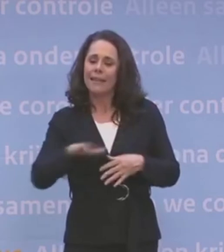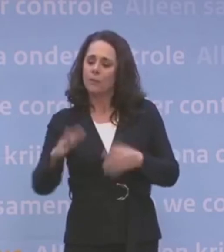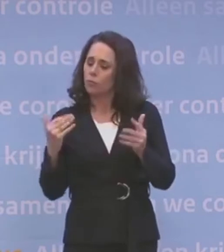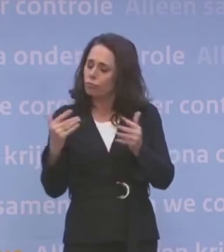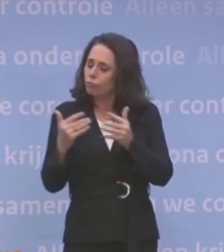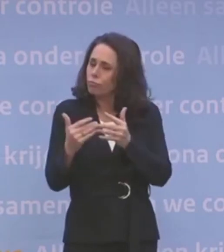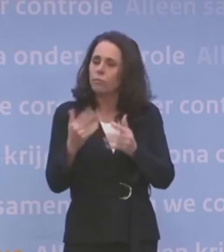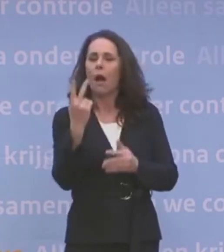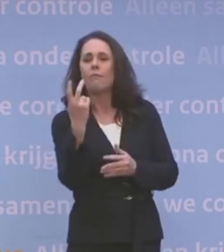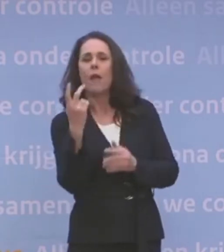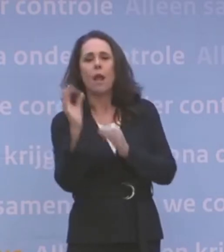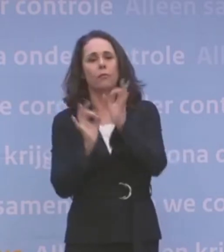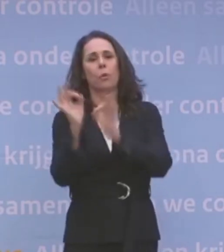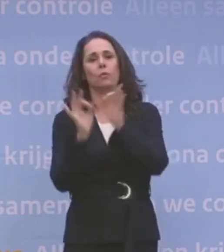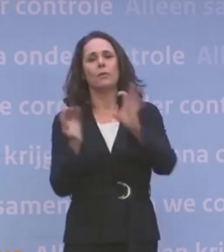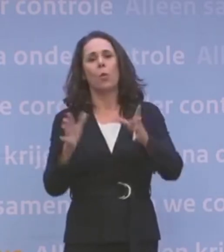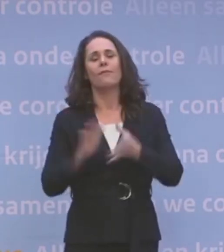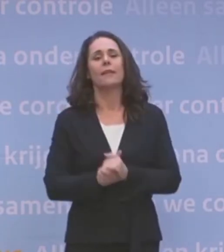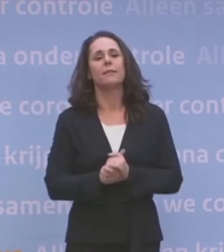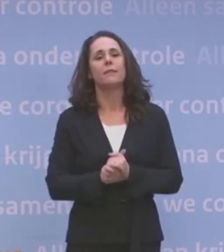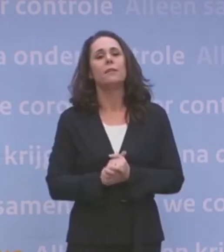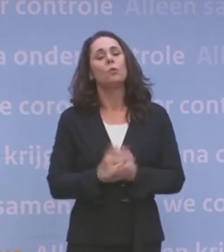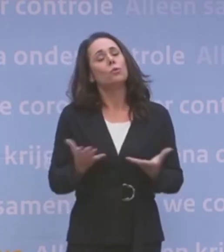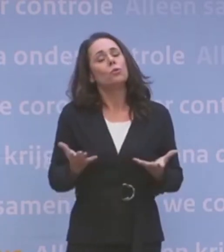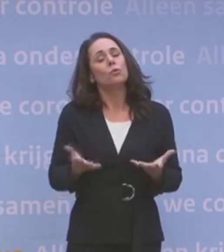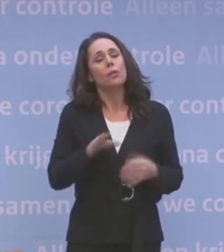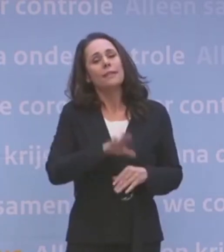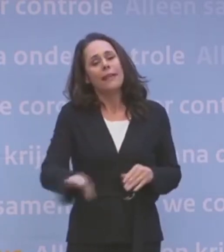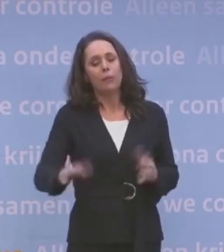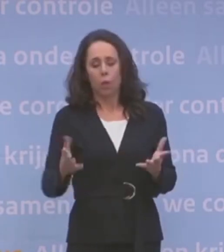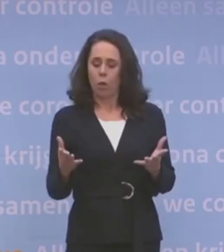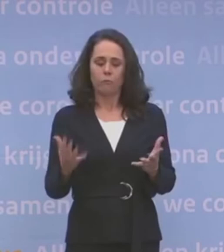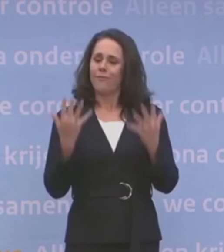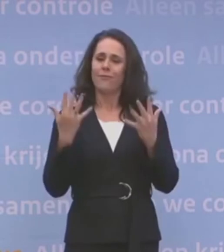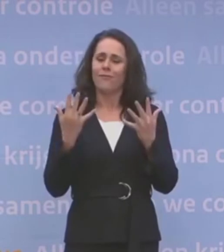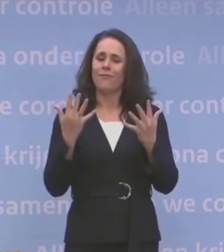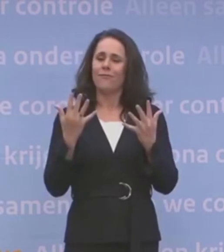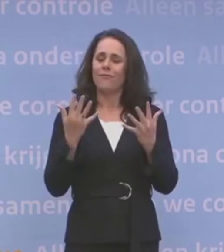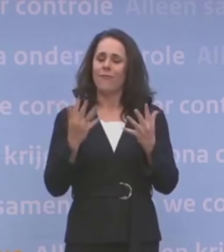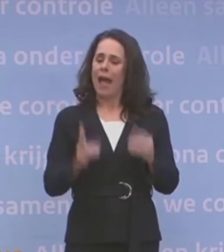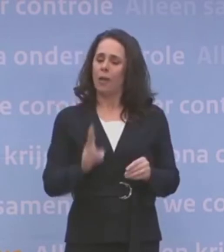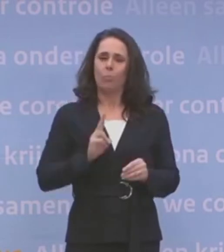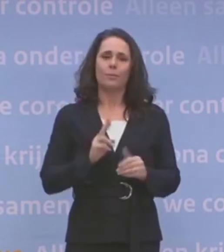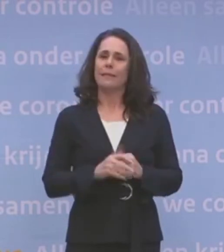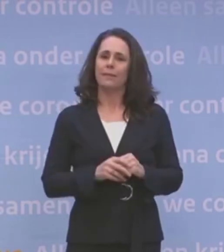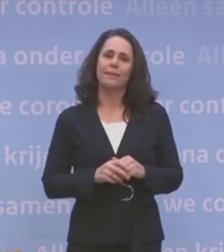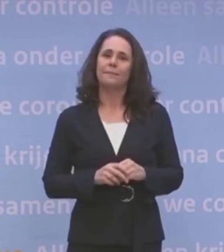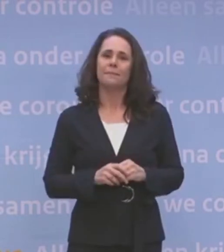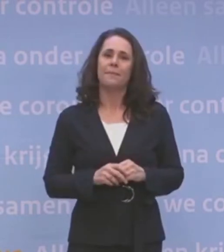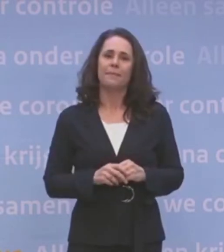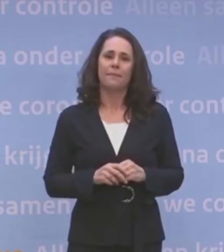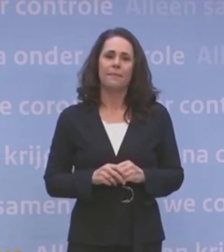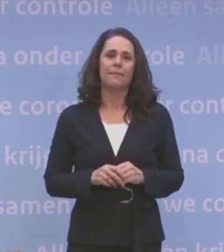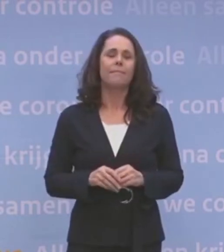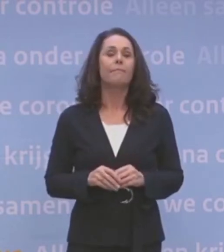toe ongeveer 1,5% zijn. Dus kortom, kinderen zijn ondervertegenwoordigd in het aantal ziektegevallen. Wat doen we